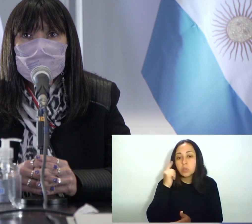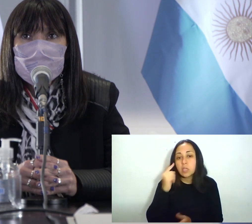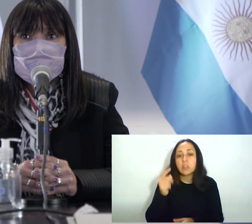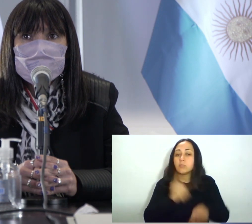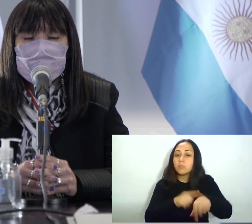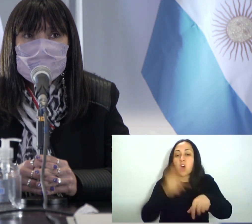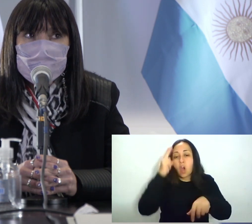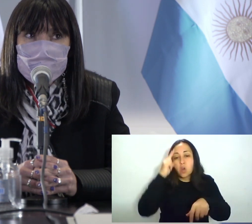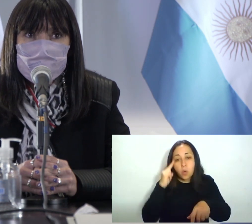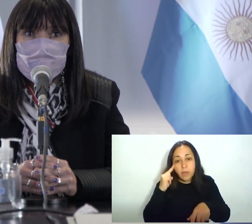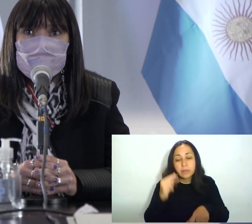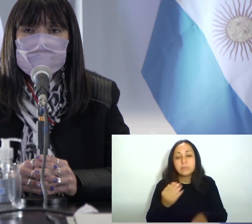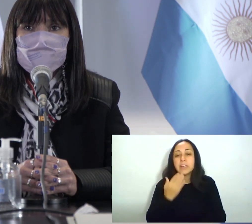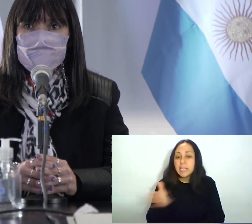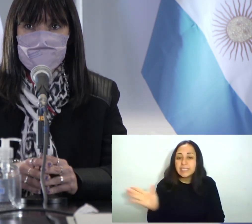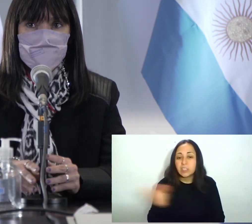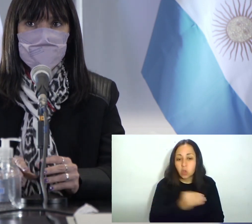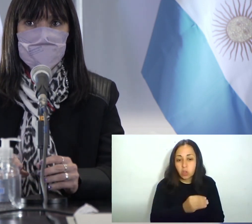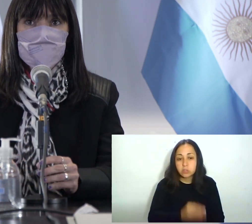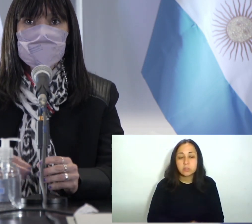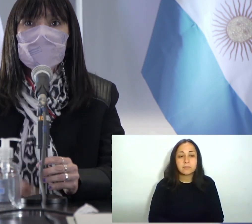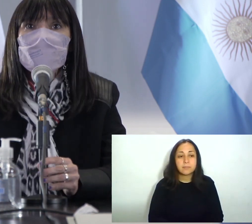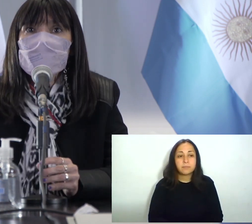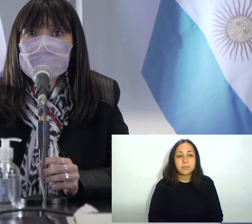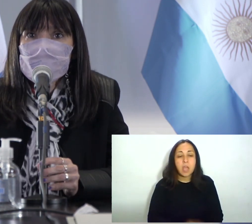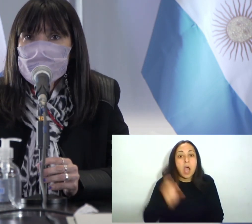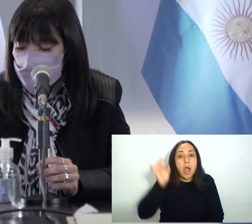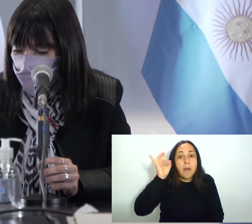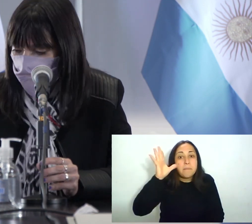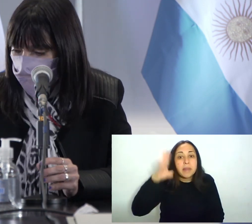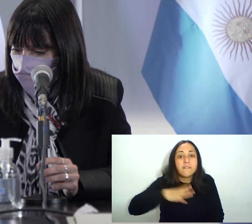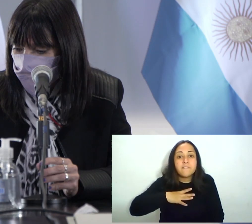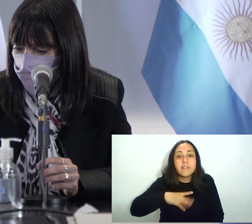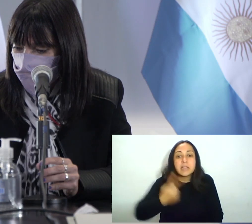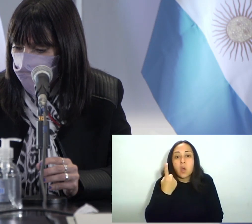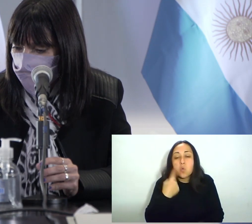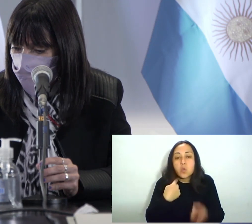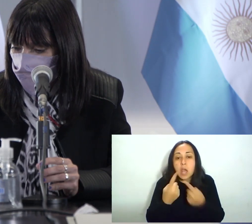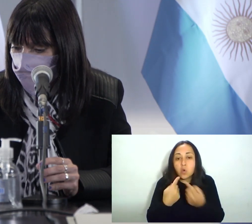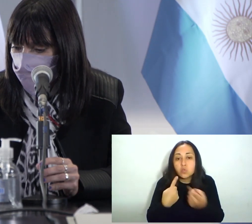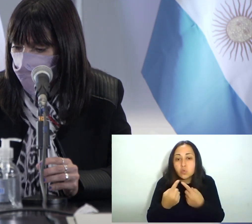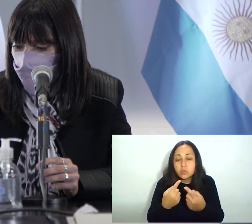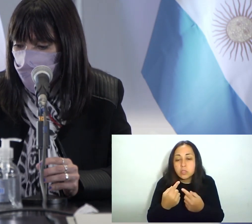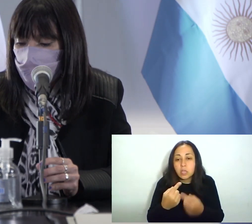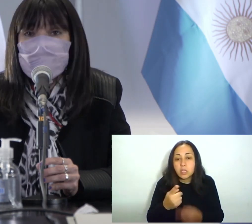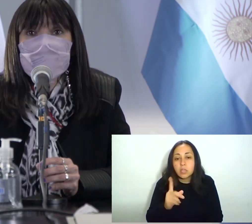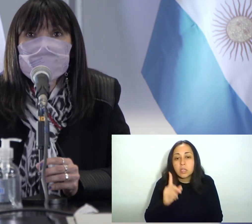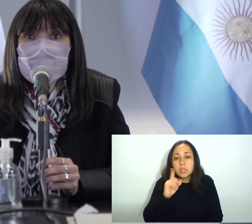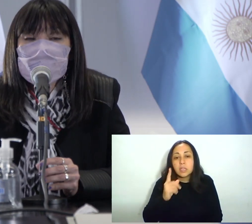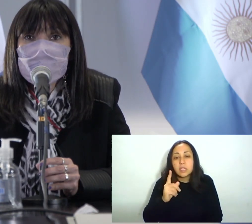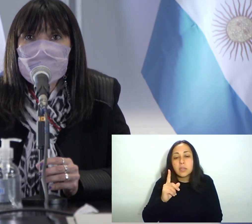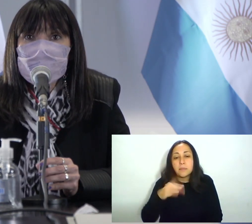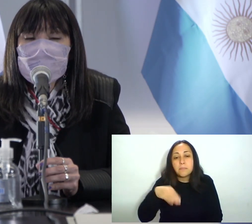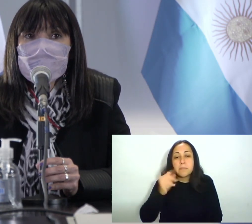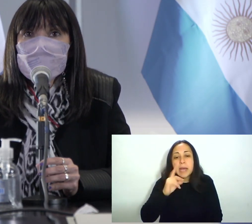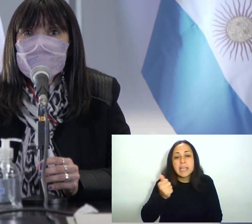las 9 horas. Muchas gracias a todos. Perdón, falta una consulta. Me apuntan que hay Isla. María Teresa tiene